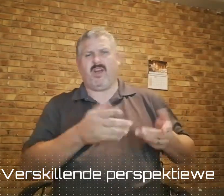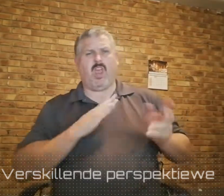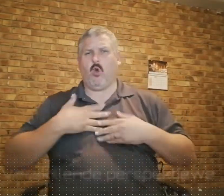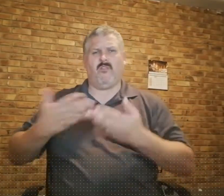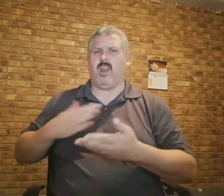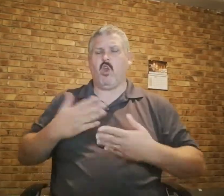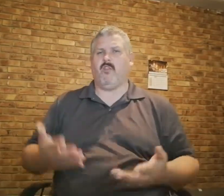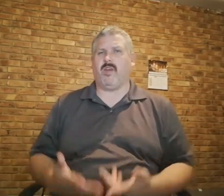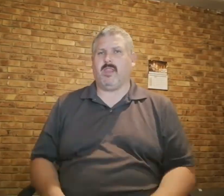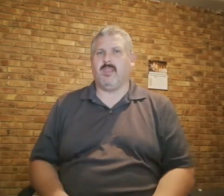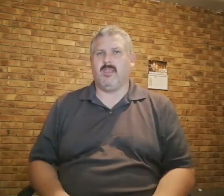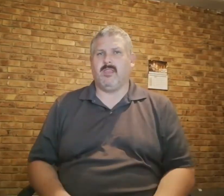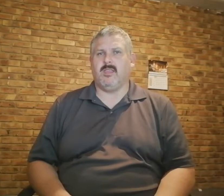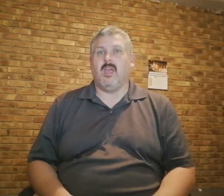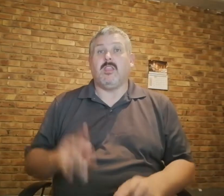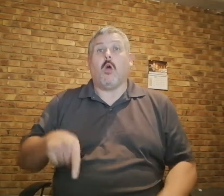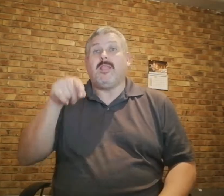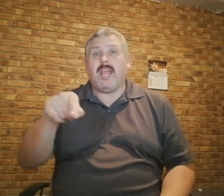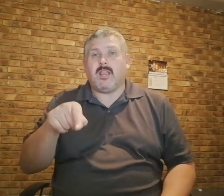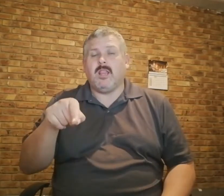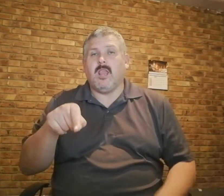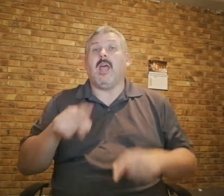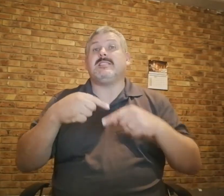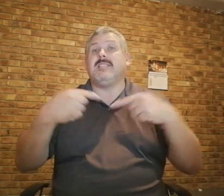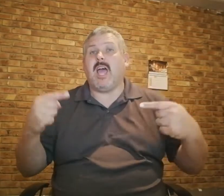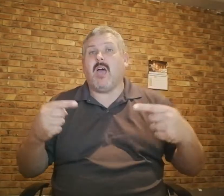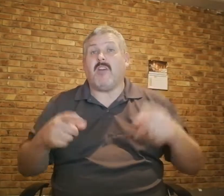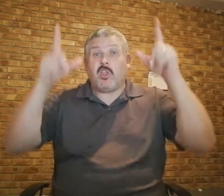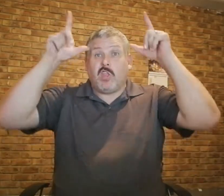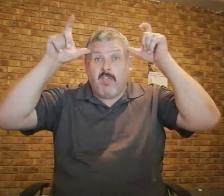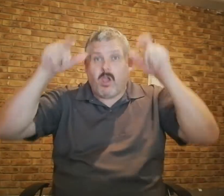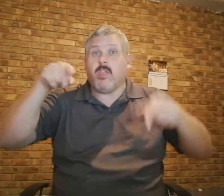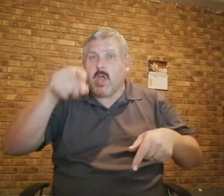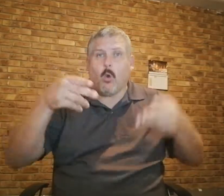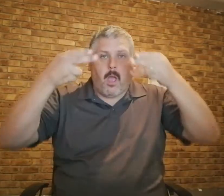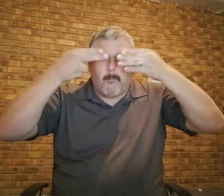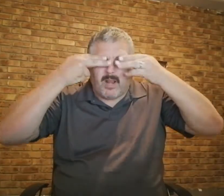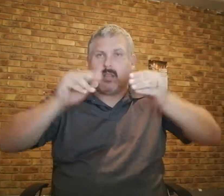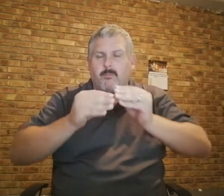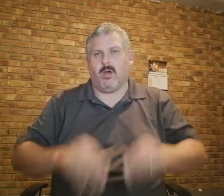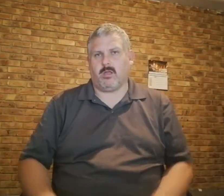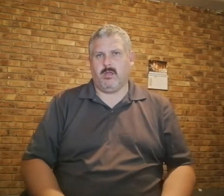van, hou nie van, hou nie van. Nou, dit is dinge wat die Bijbel jou blind maak.